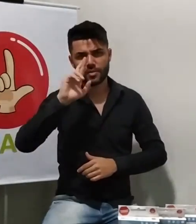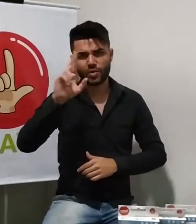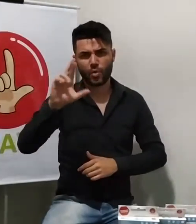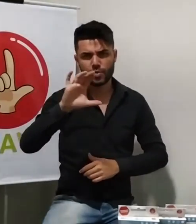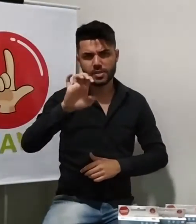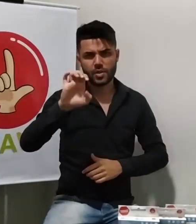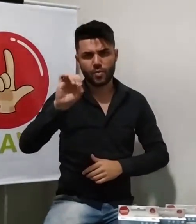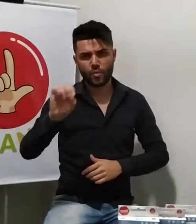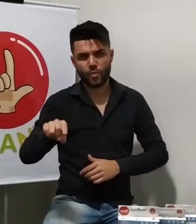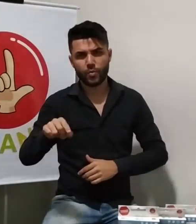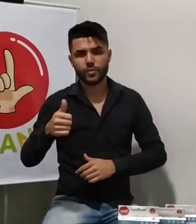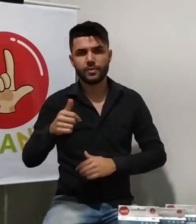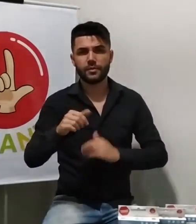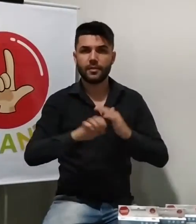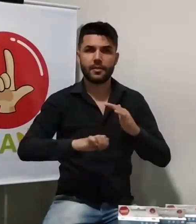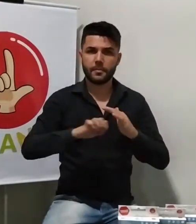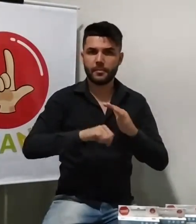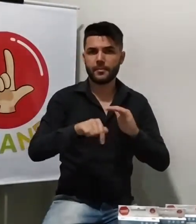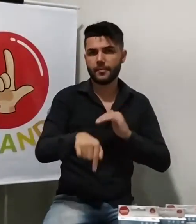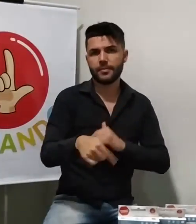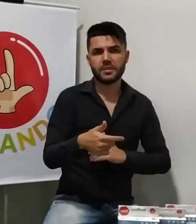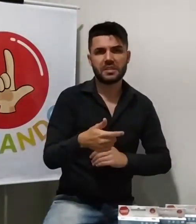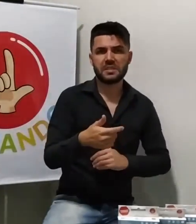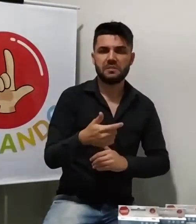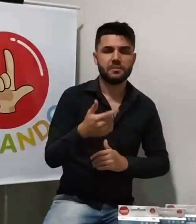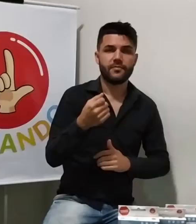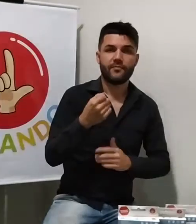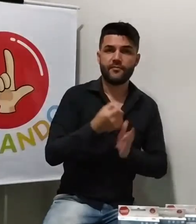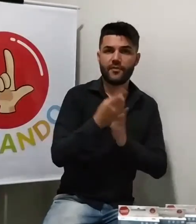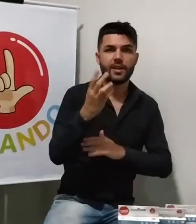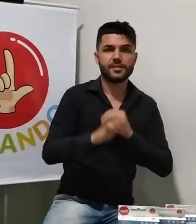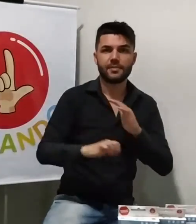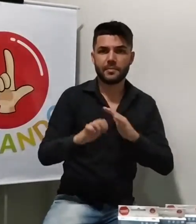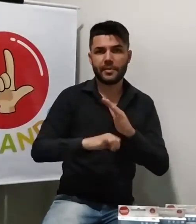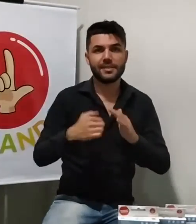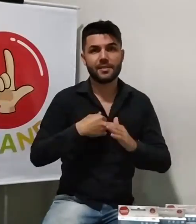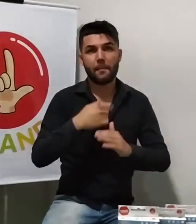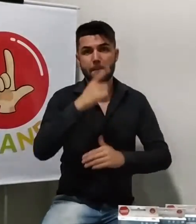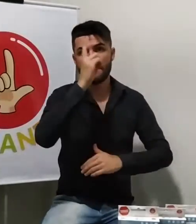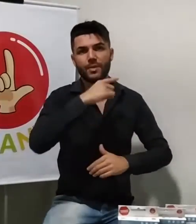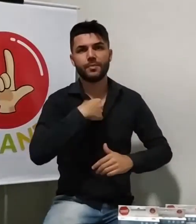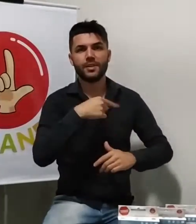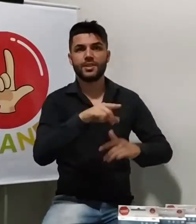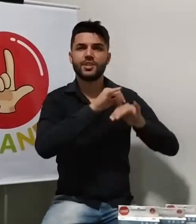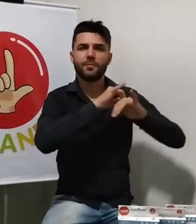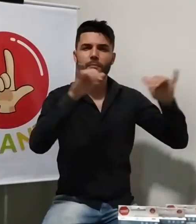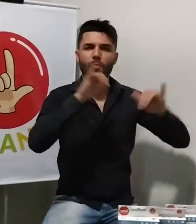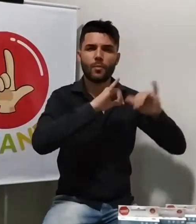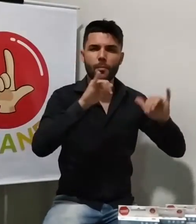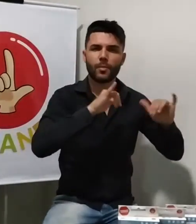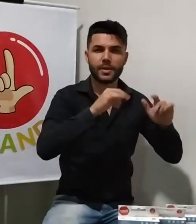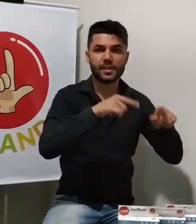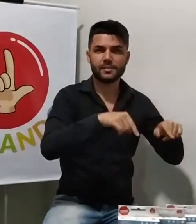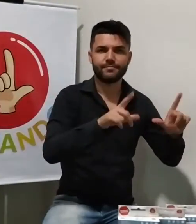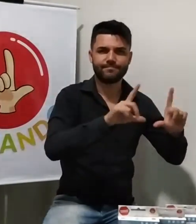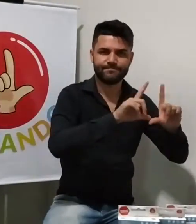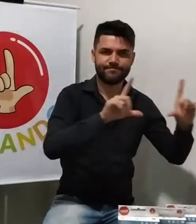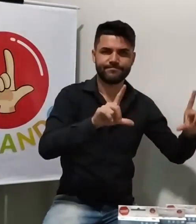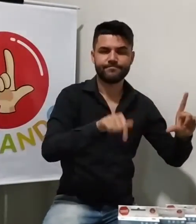tem 400 grandes clientes que só mandam, todo o comercial dos caras vem pra gente primeiro e a gente manda para todas as emissoras. O que é interessante disso? Que você